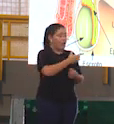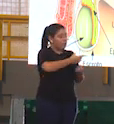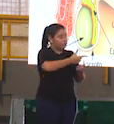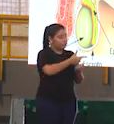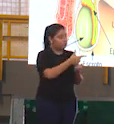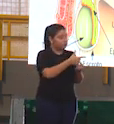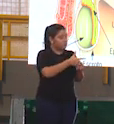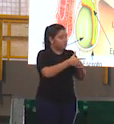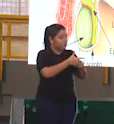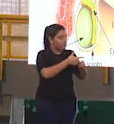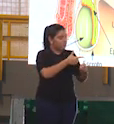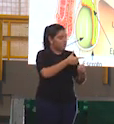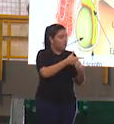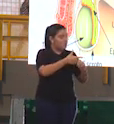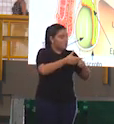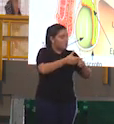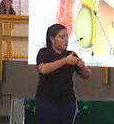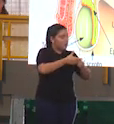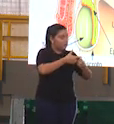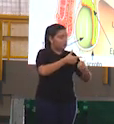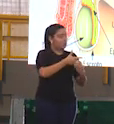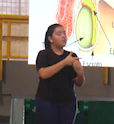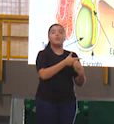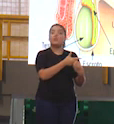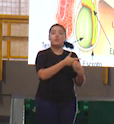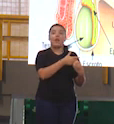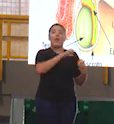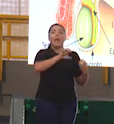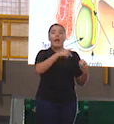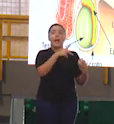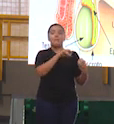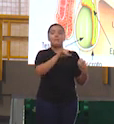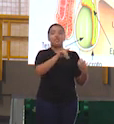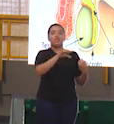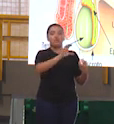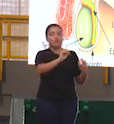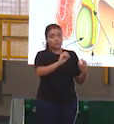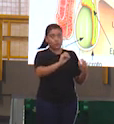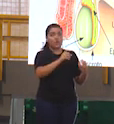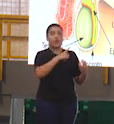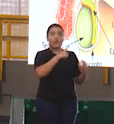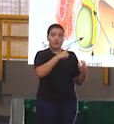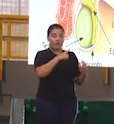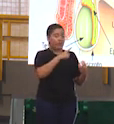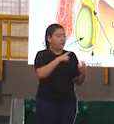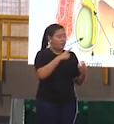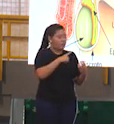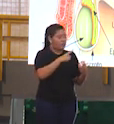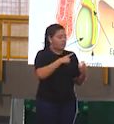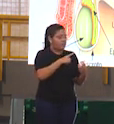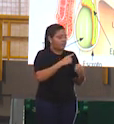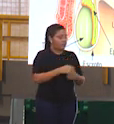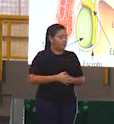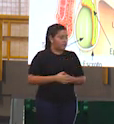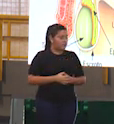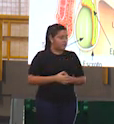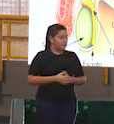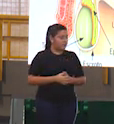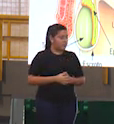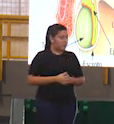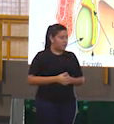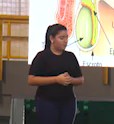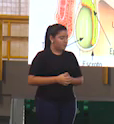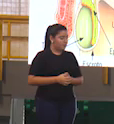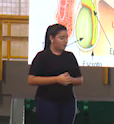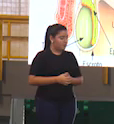testículo você tem uma membrana, uma vesícula, que é chamada de epidídimo. E depois você vai ter quem? Um par de tubos que vão conduzir os